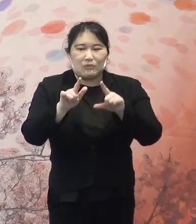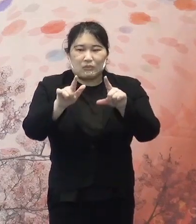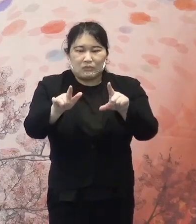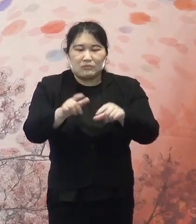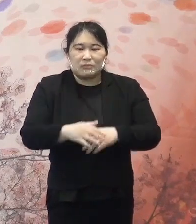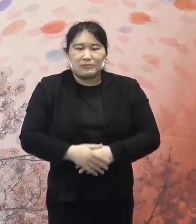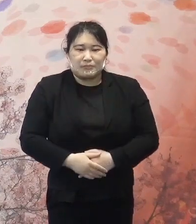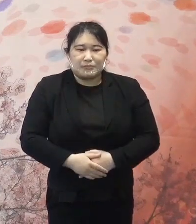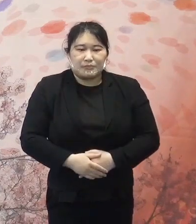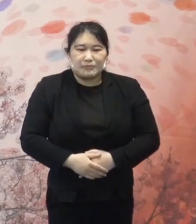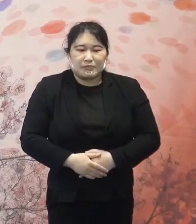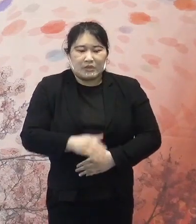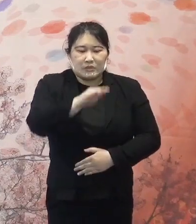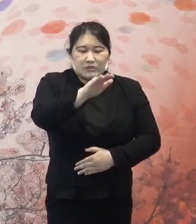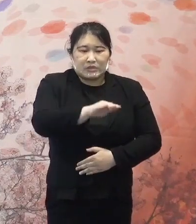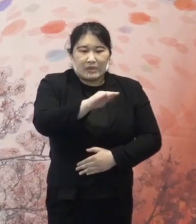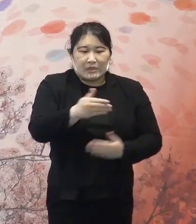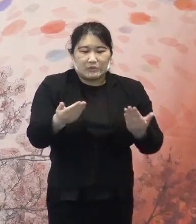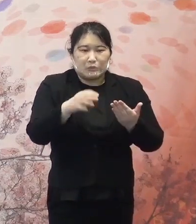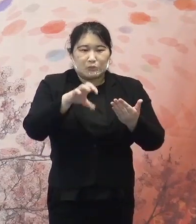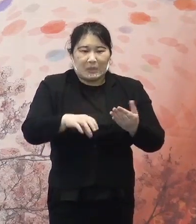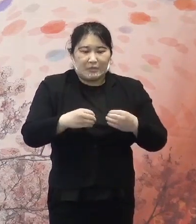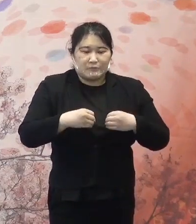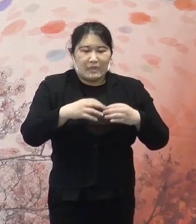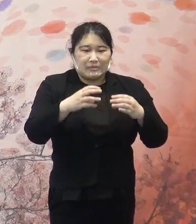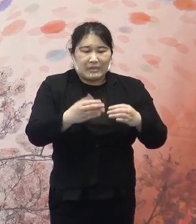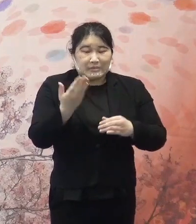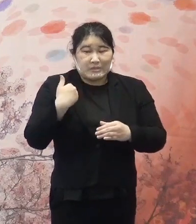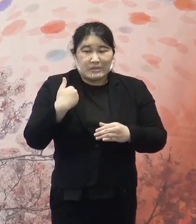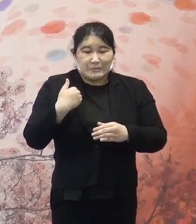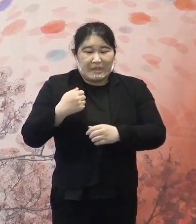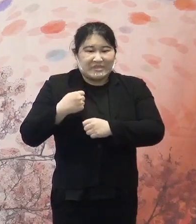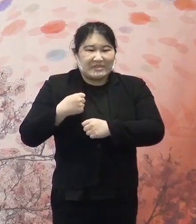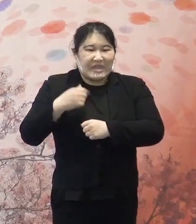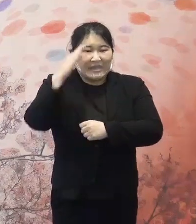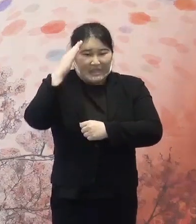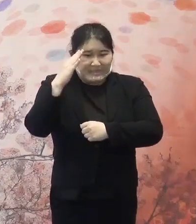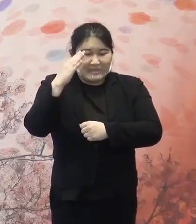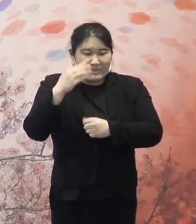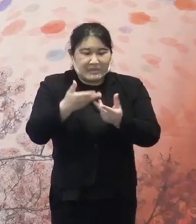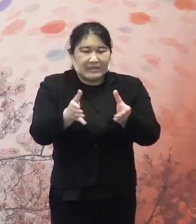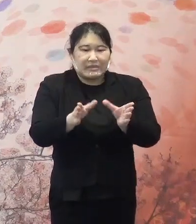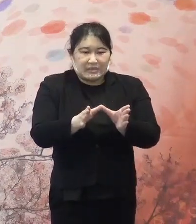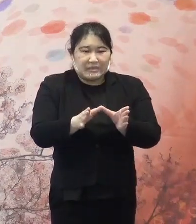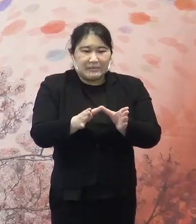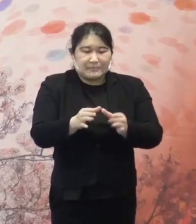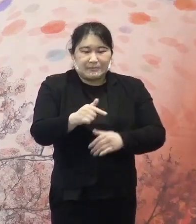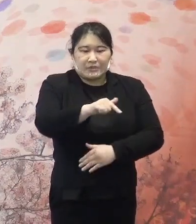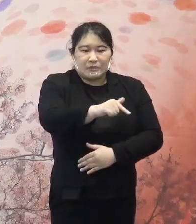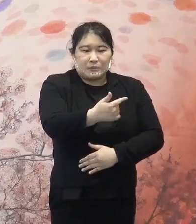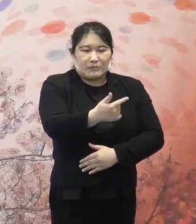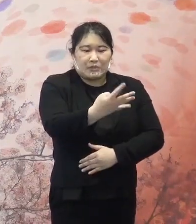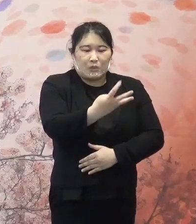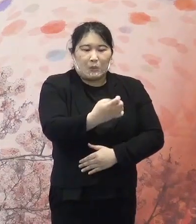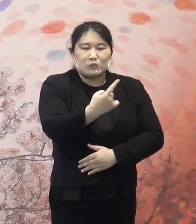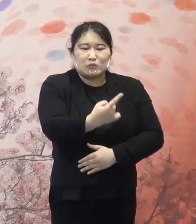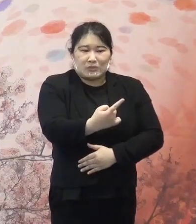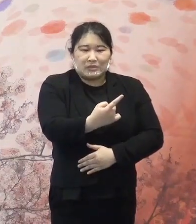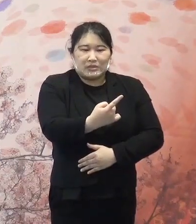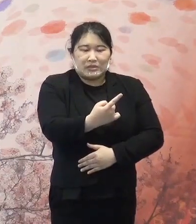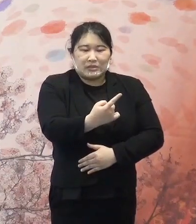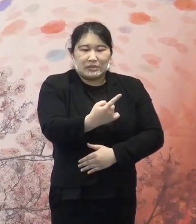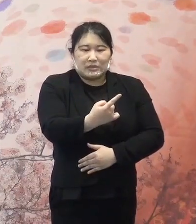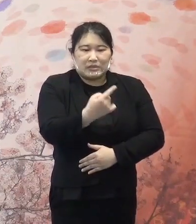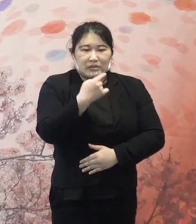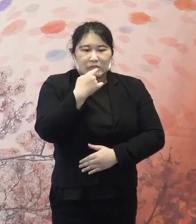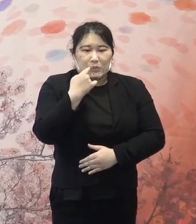ます。その下、職場クラスター、先ほど自衛隊さんとお名前触れましたが、641番の方がお一人白い人